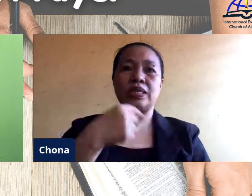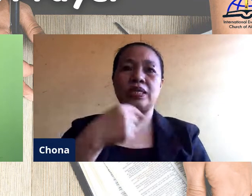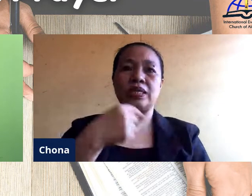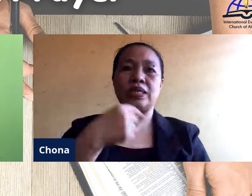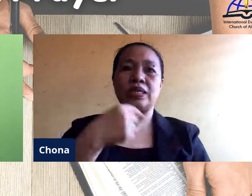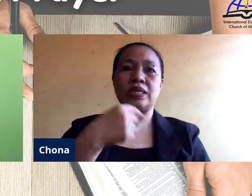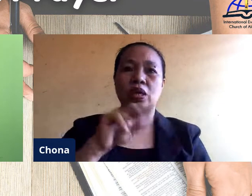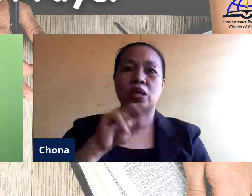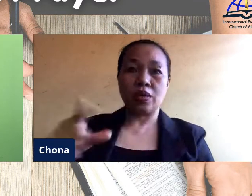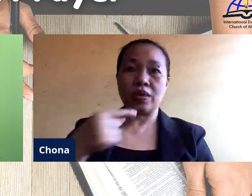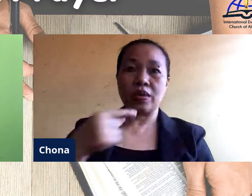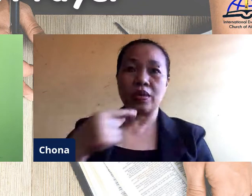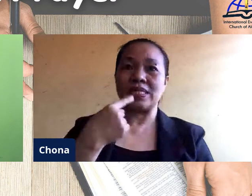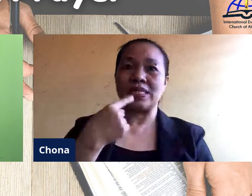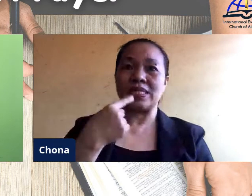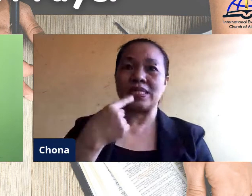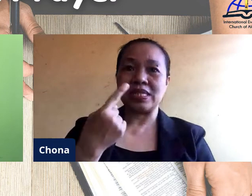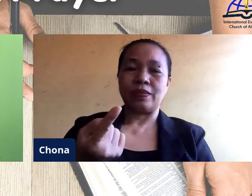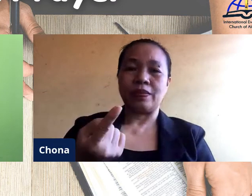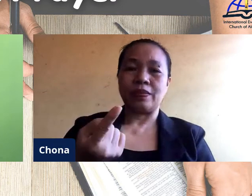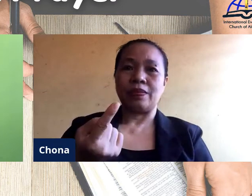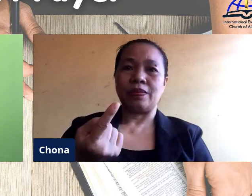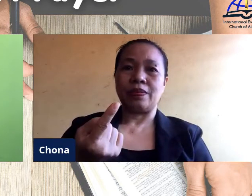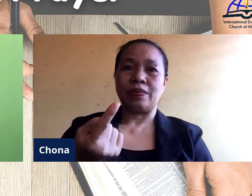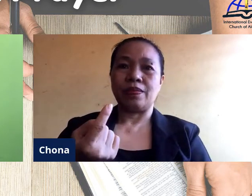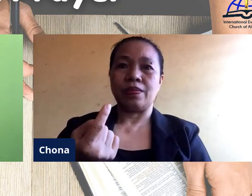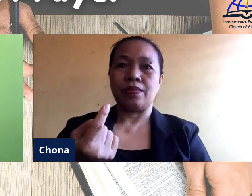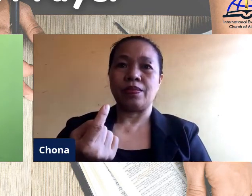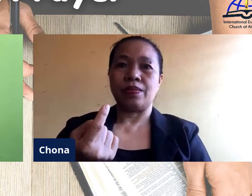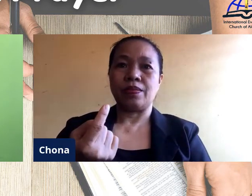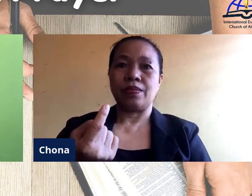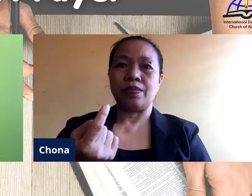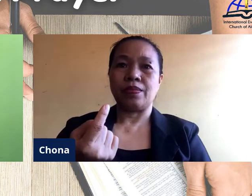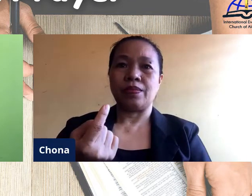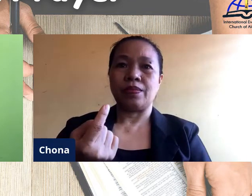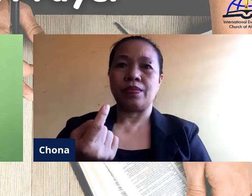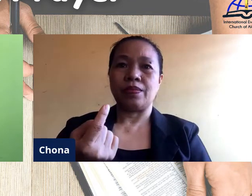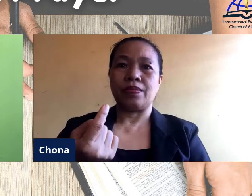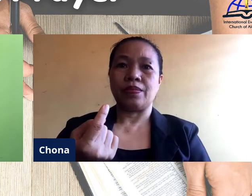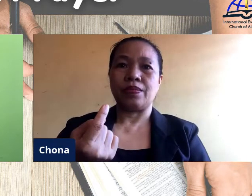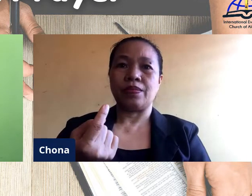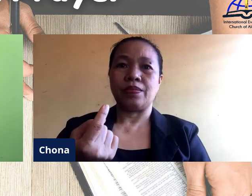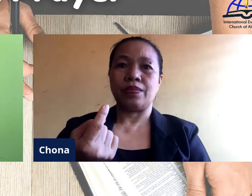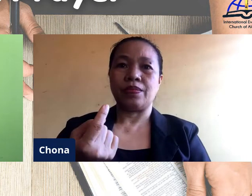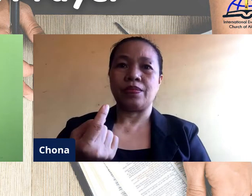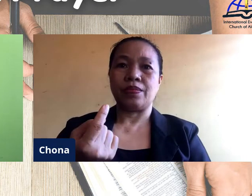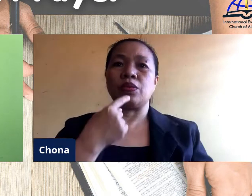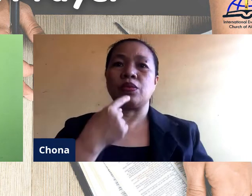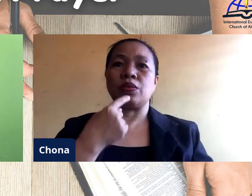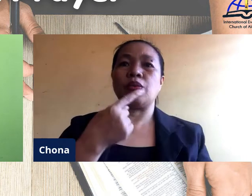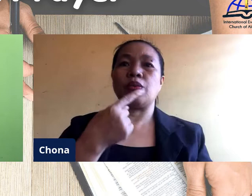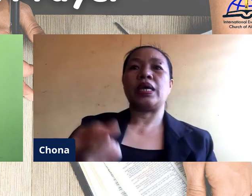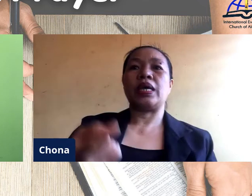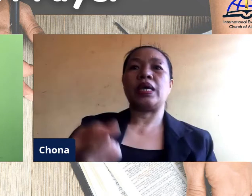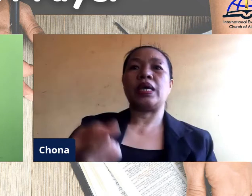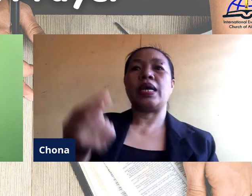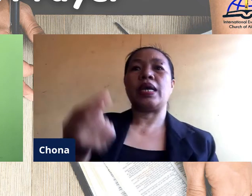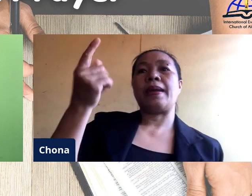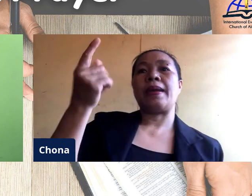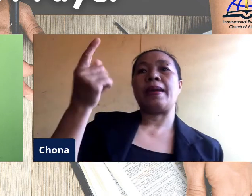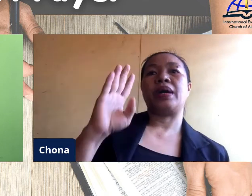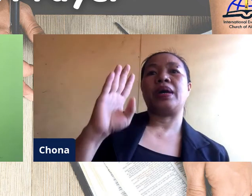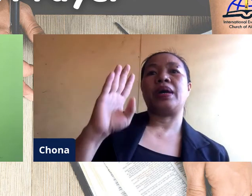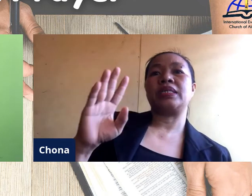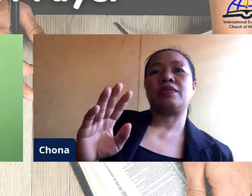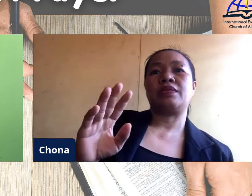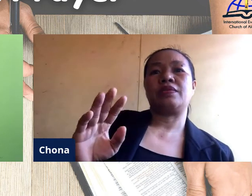inspector, ang aming pong kumpanya, ang railroad company na ito, ay kami po ay